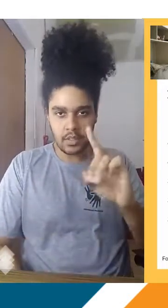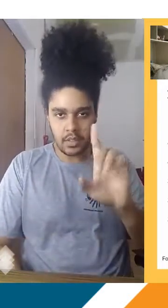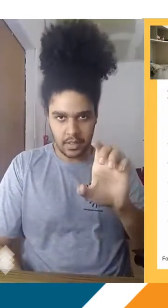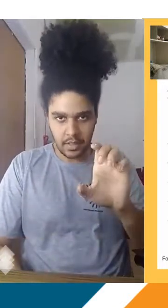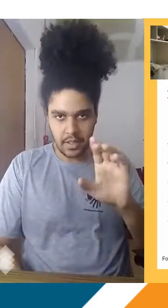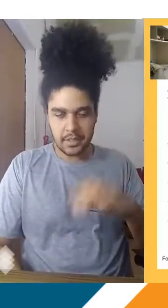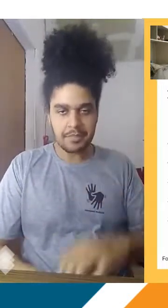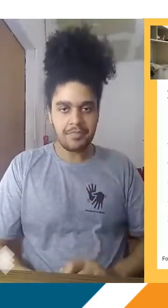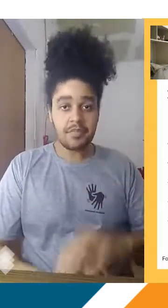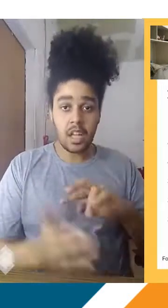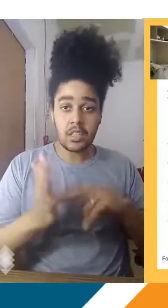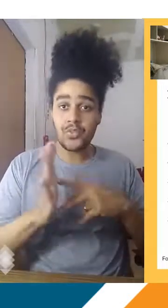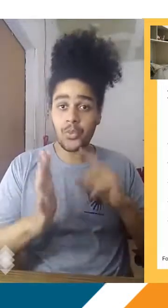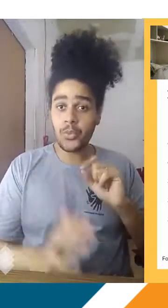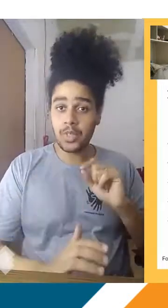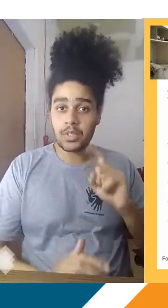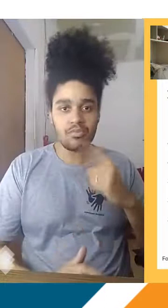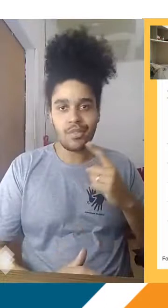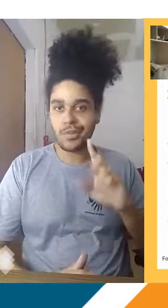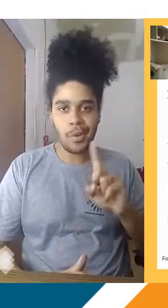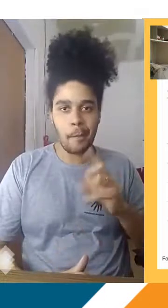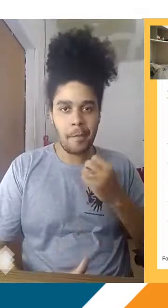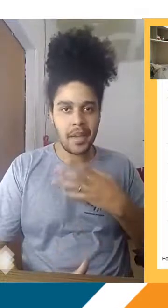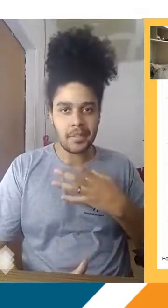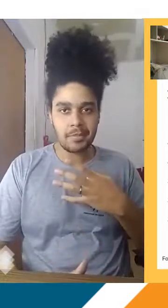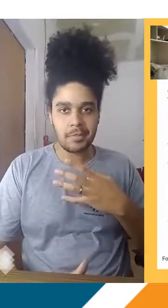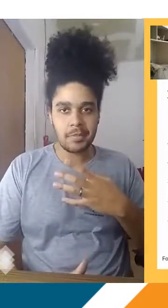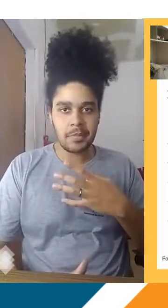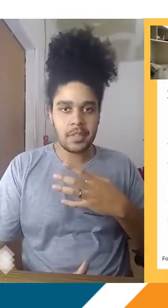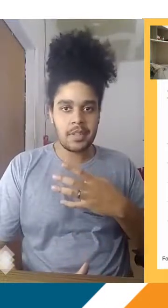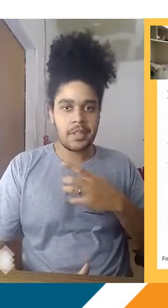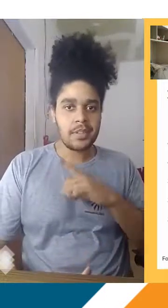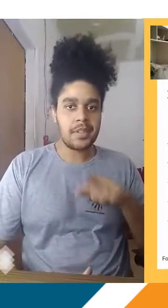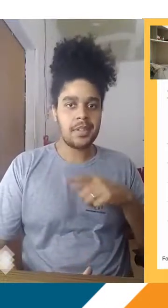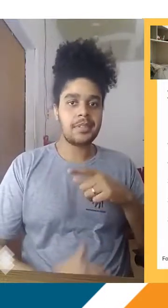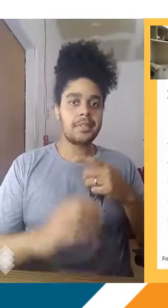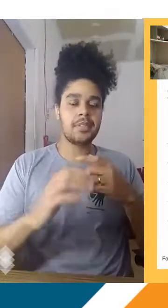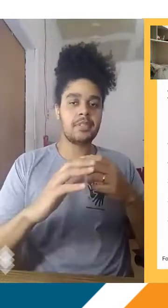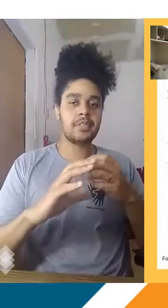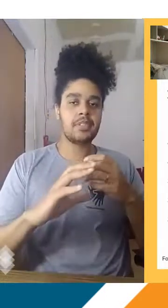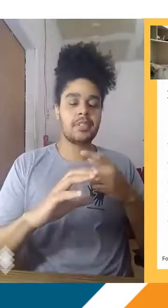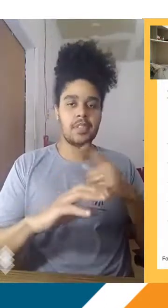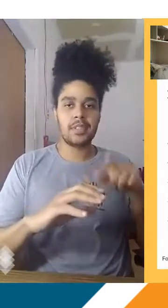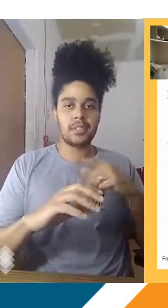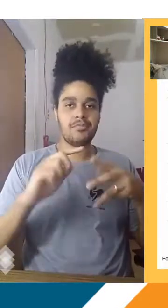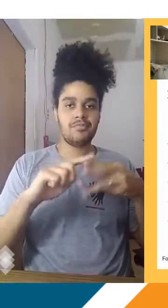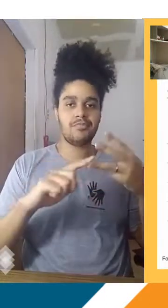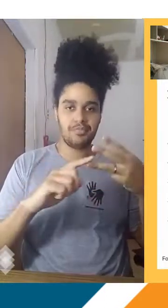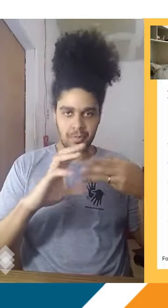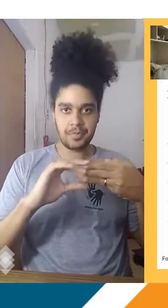OCDE. Isso significa que nós não estamos indo bem em nenhum desses três